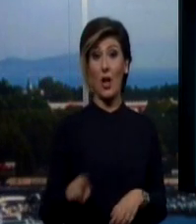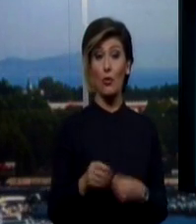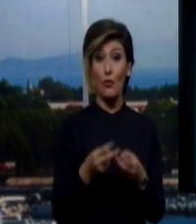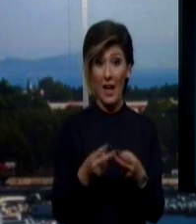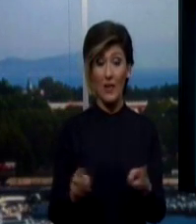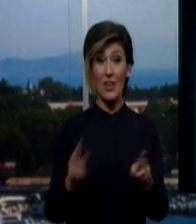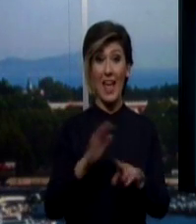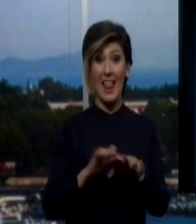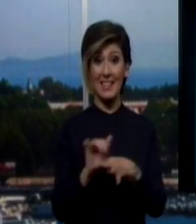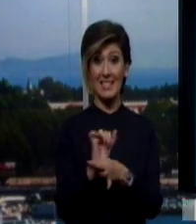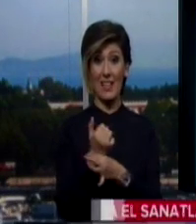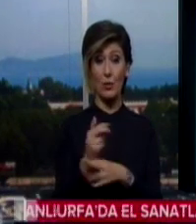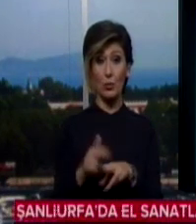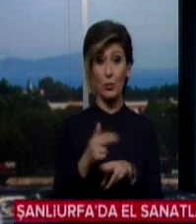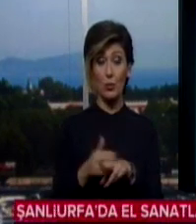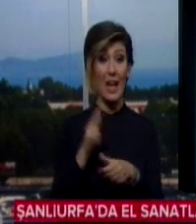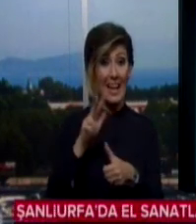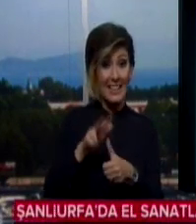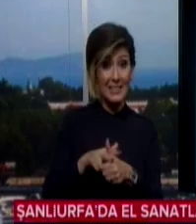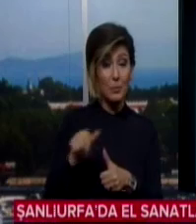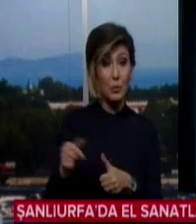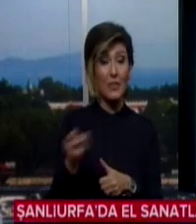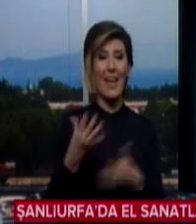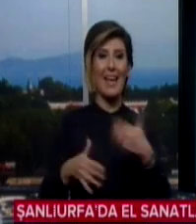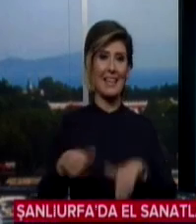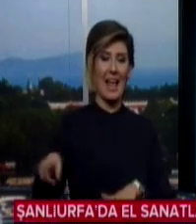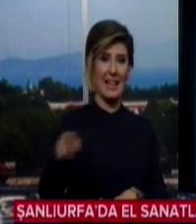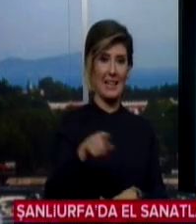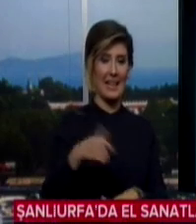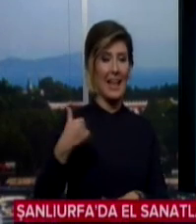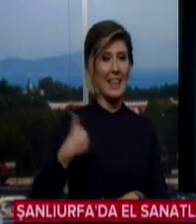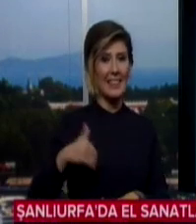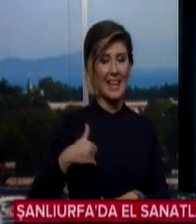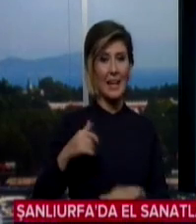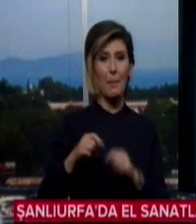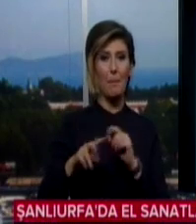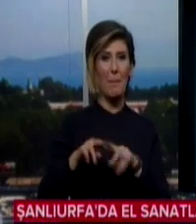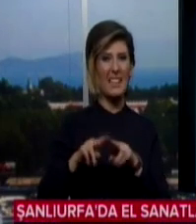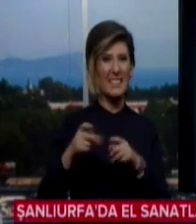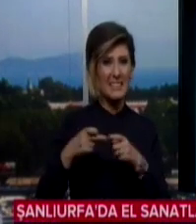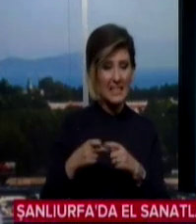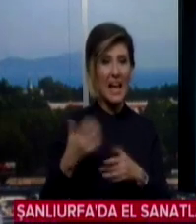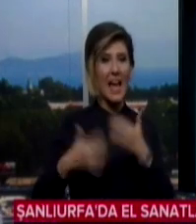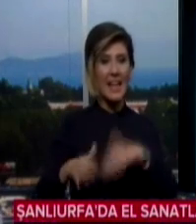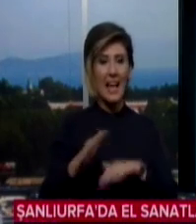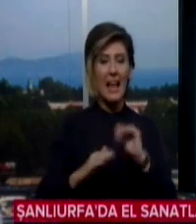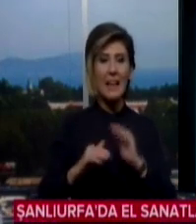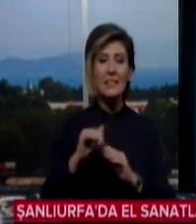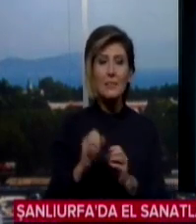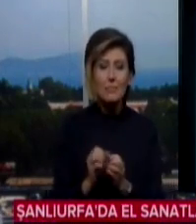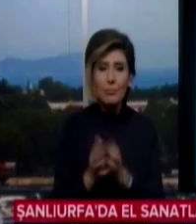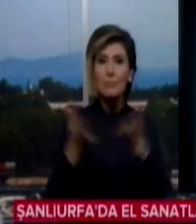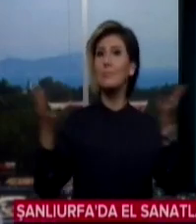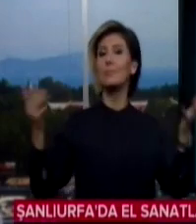Şanlıurfa'da açılan el sanatları kurslarının katılımcıları bu kez engellilerdi. Deri ve bakır engellilerin elinde hayat